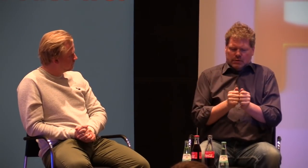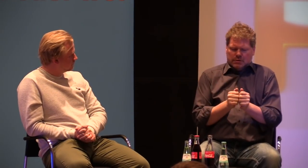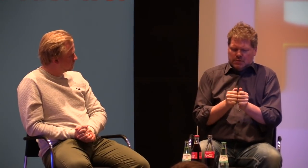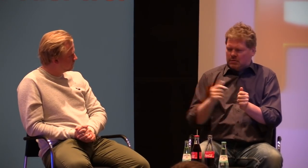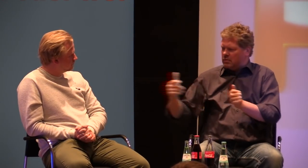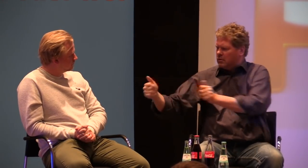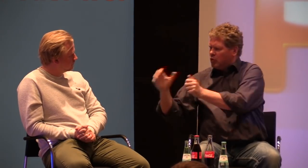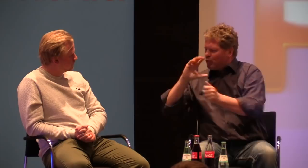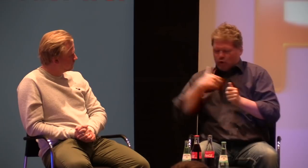wenn ich mir jetzt vorstelle,